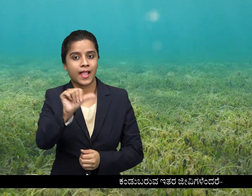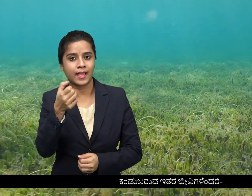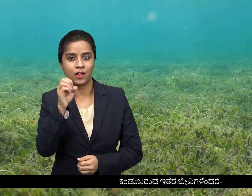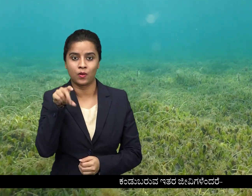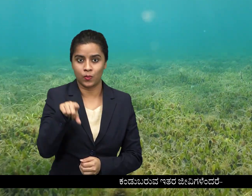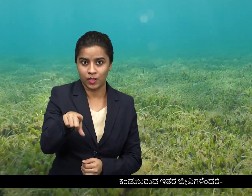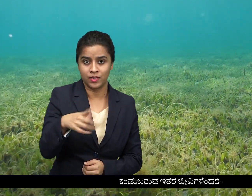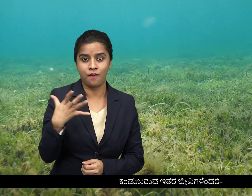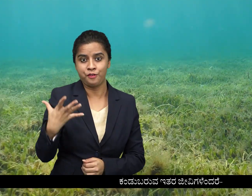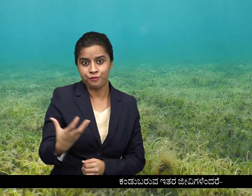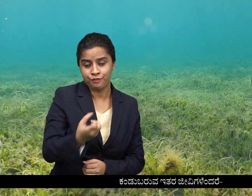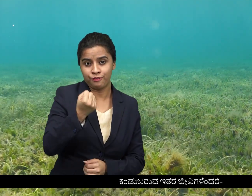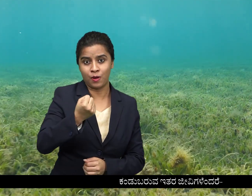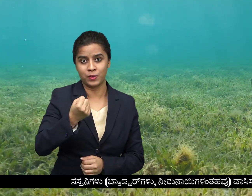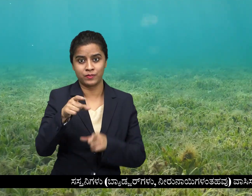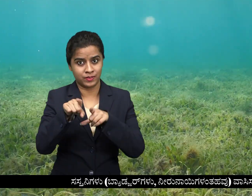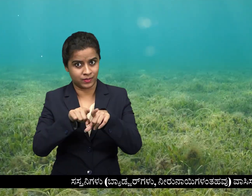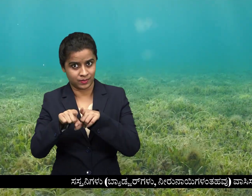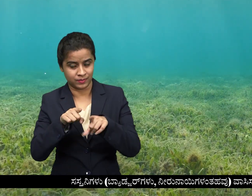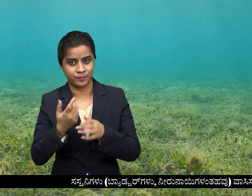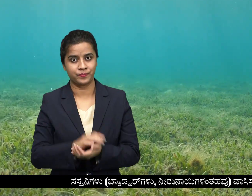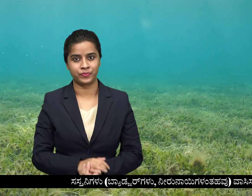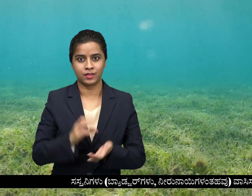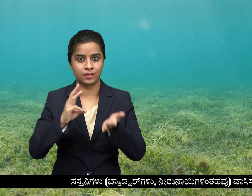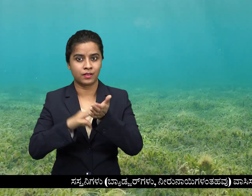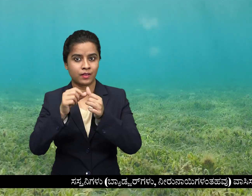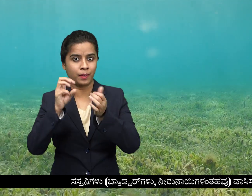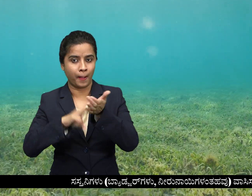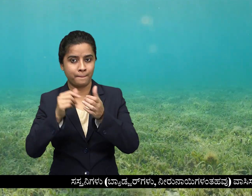ಕಂಡುಬರುವ ಇತರ ಜೀವಿಗಳೆಂದರೆ ಸಸ್ತನಿಗಳು. ಅವು ವಾಸಿಸುತ್ತವೆ